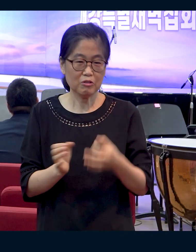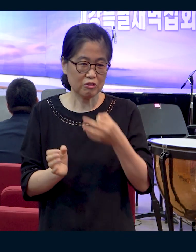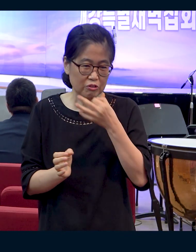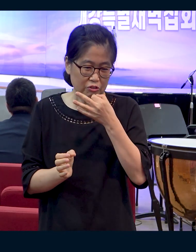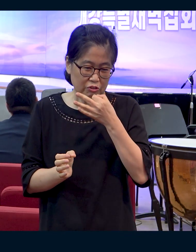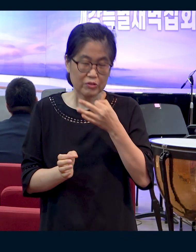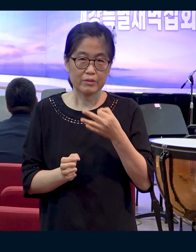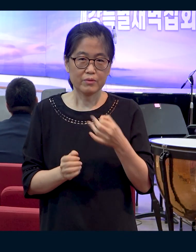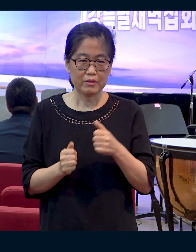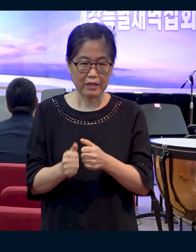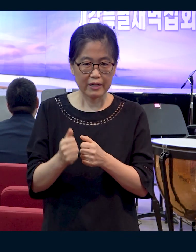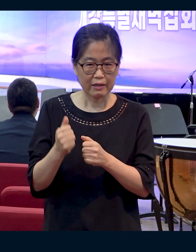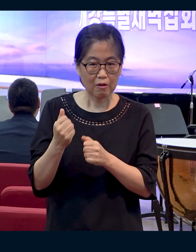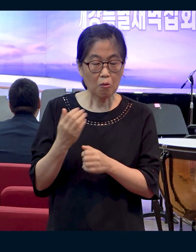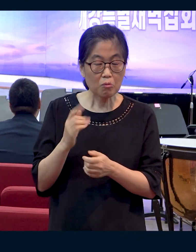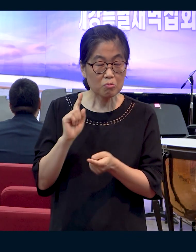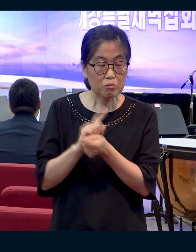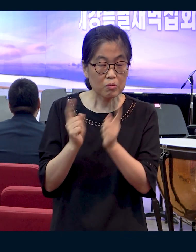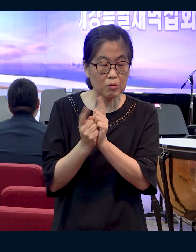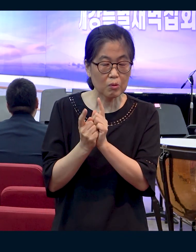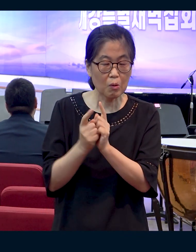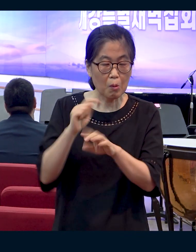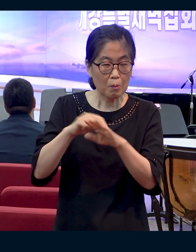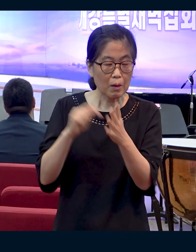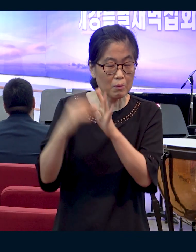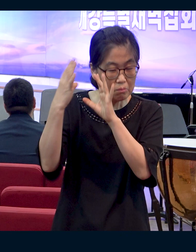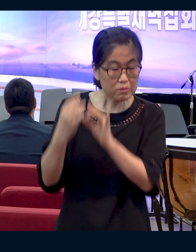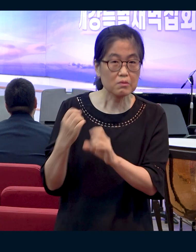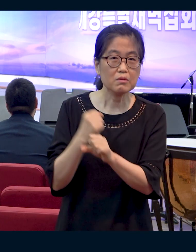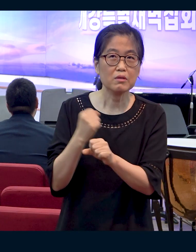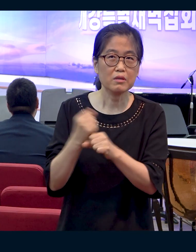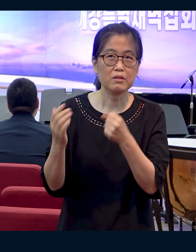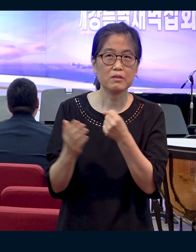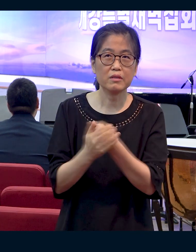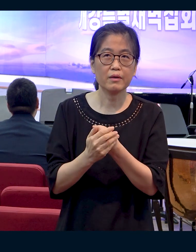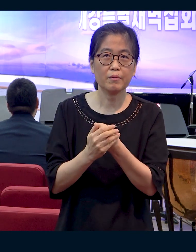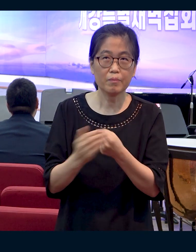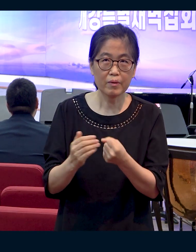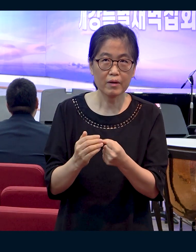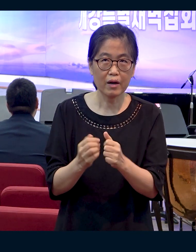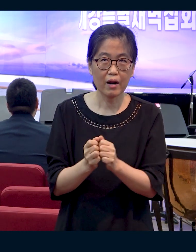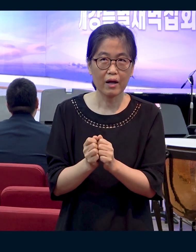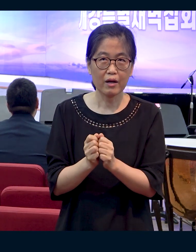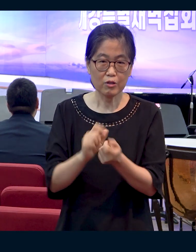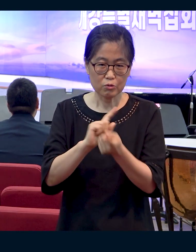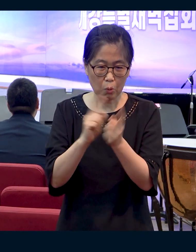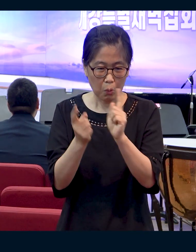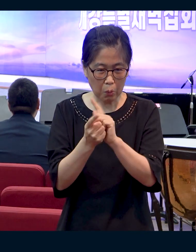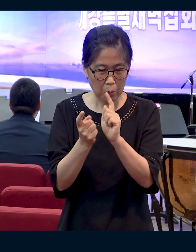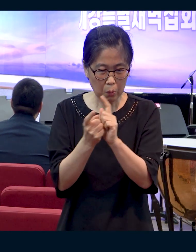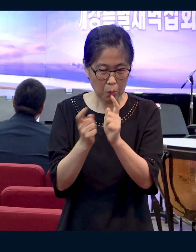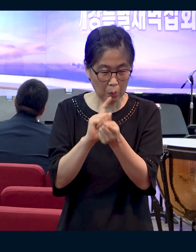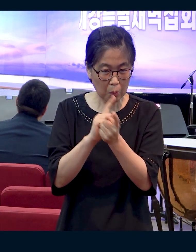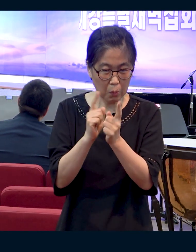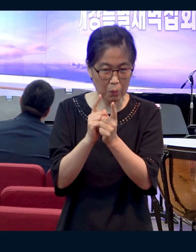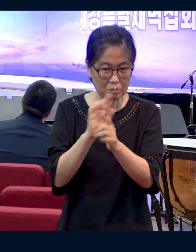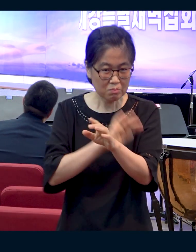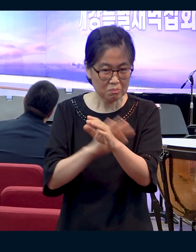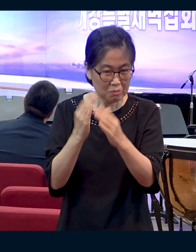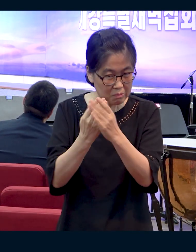욕심에 따라서 뭐 혹은 그렇게 해가지고 뭐 자기 교만 때문에 어떻게 또 죽이 맞아서 막 이렇게 할 수가 있어요.